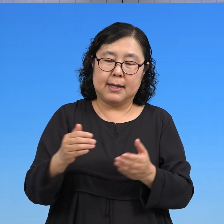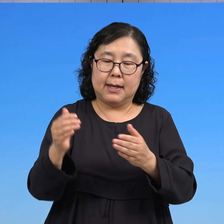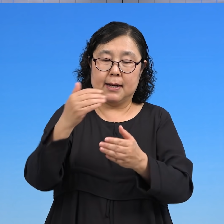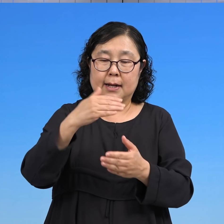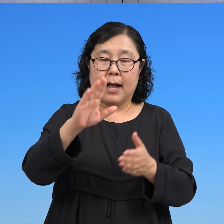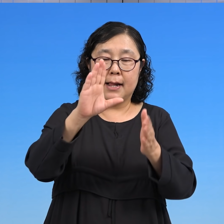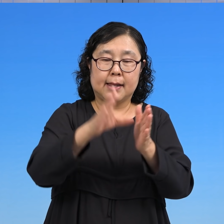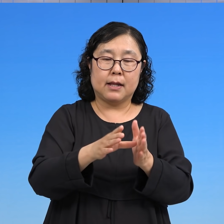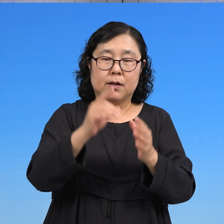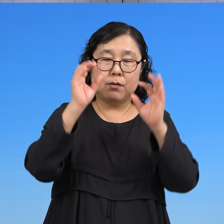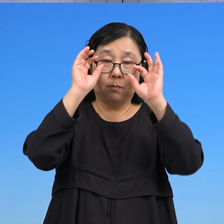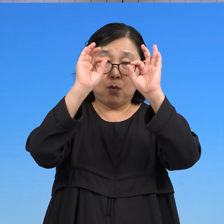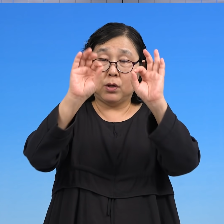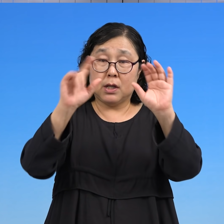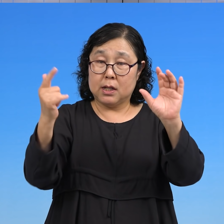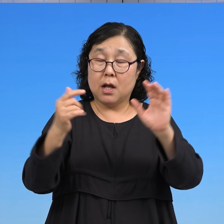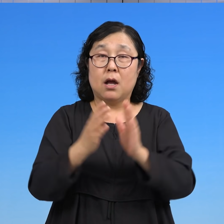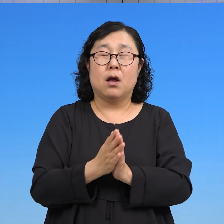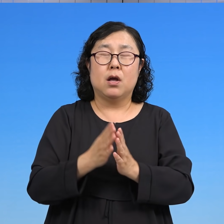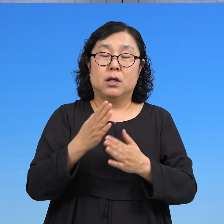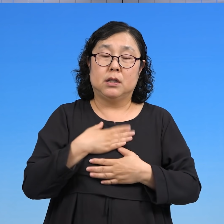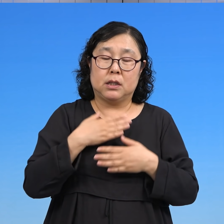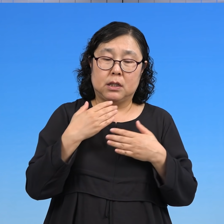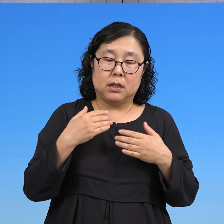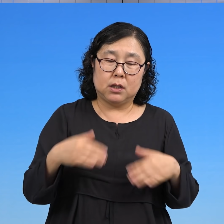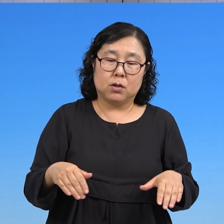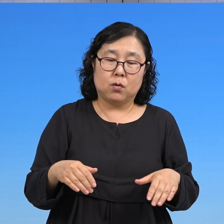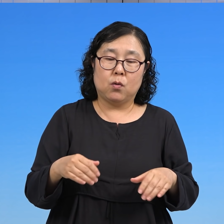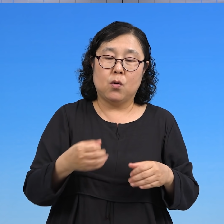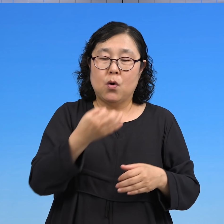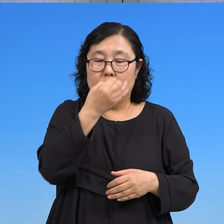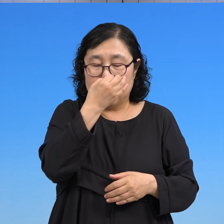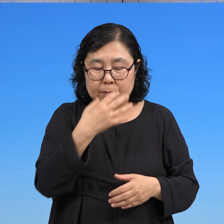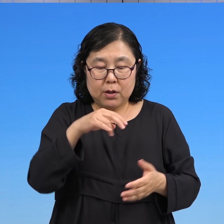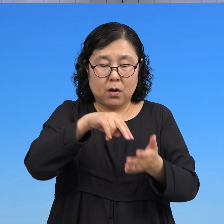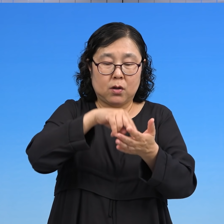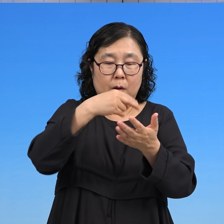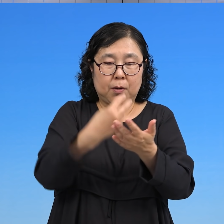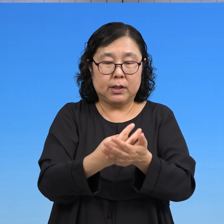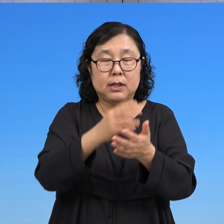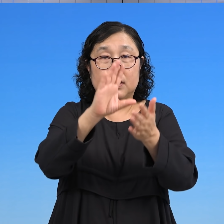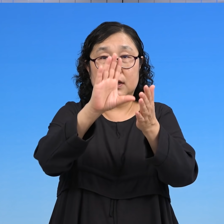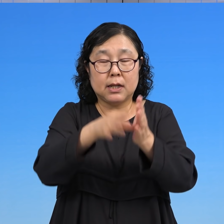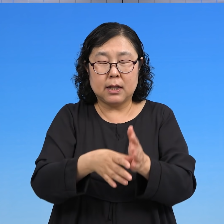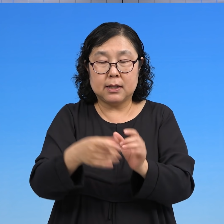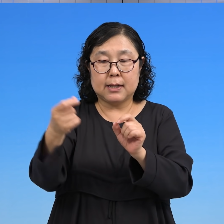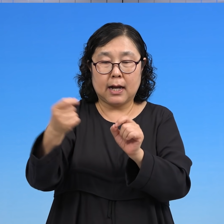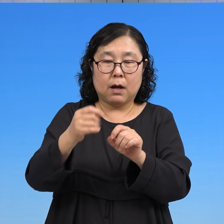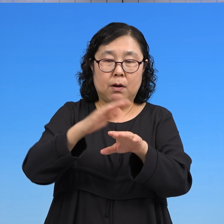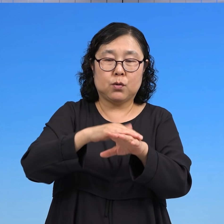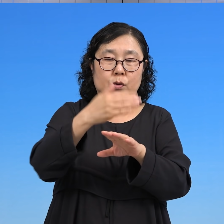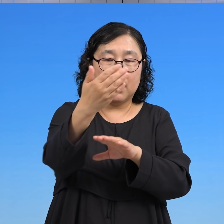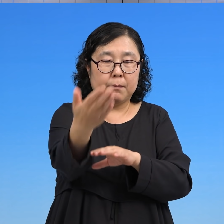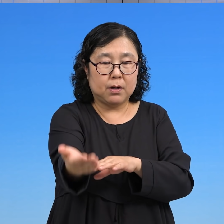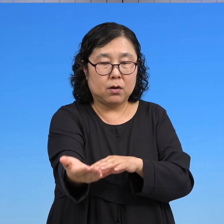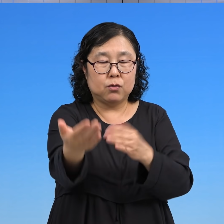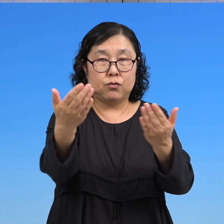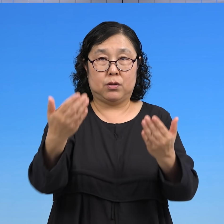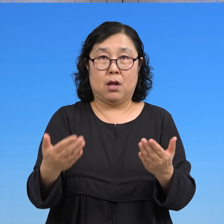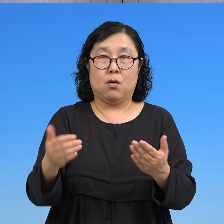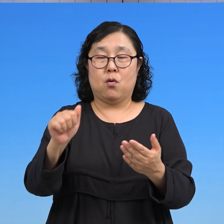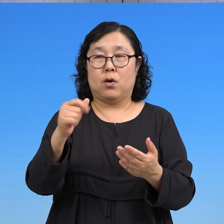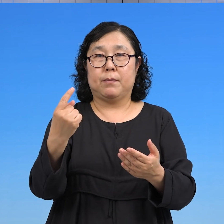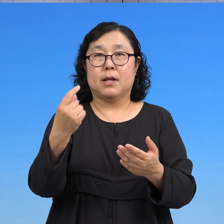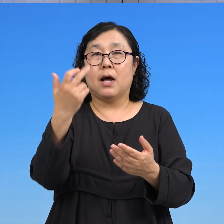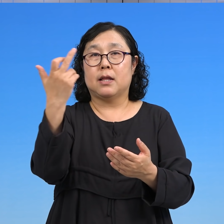길을 갈 땐 보이지 않아도 지치고 고나여 넘어질 때면 다가와 손 내미시네.